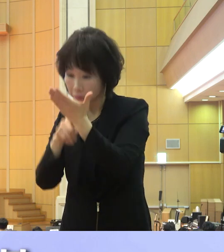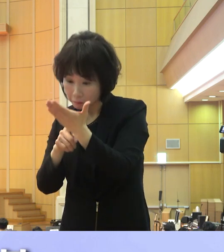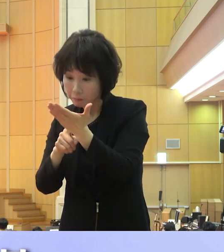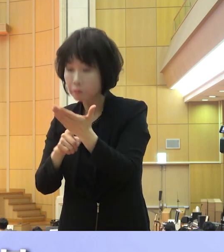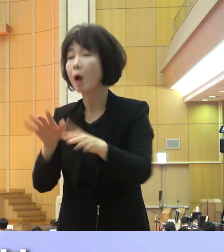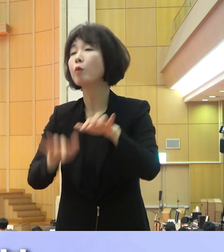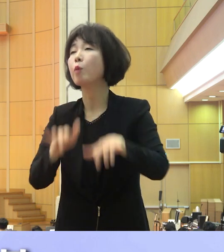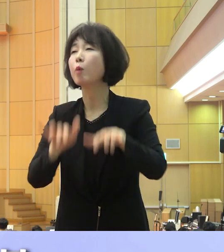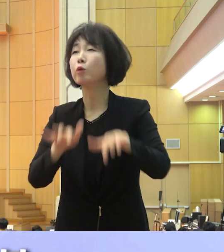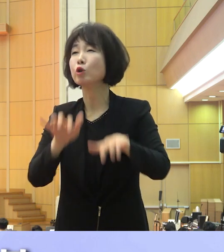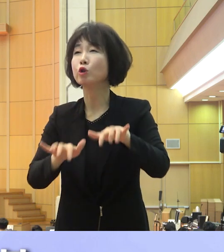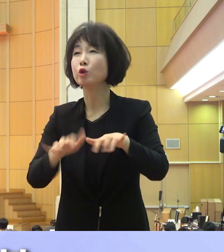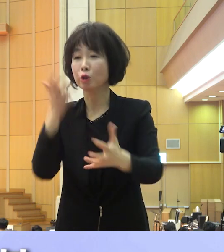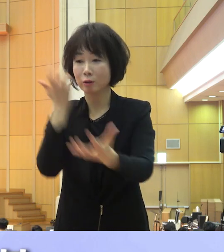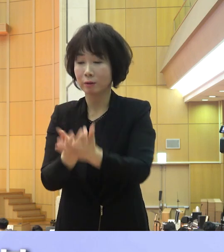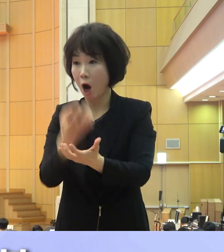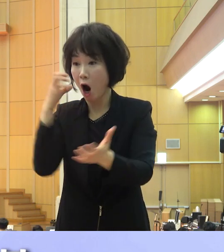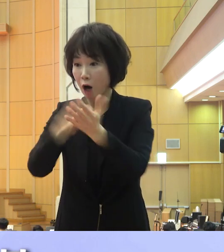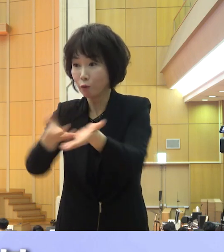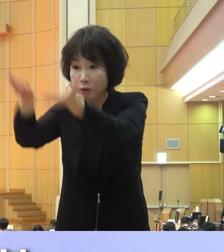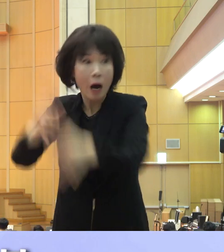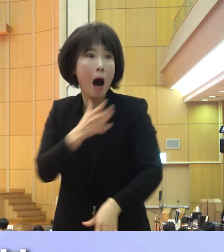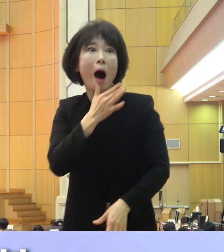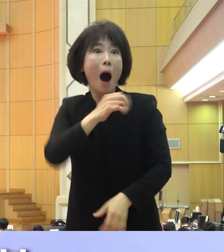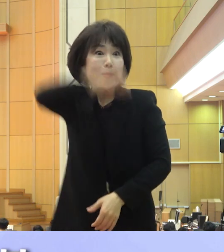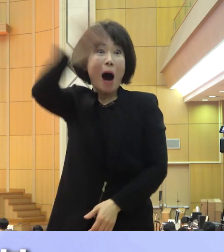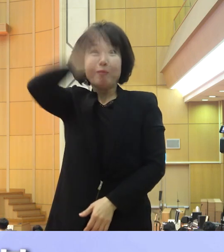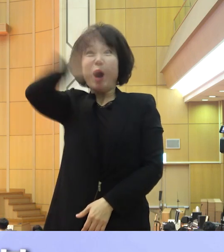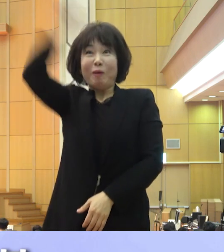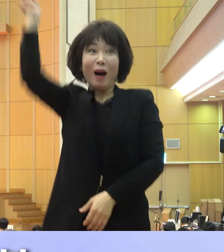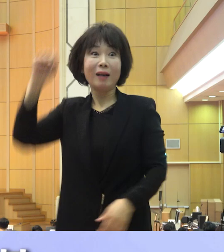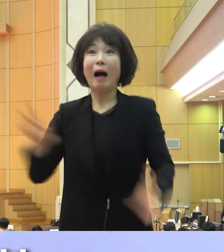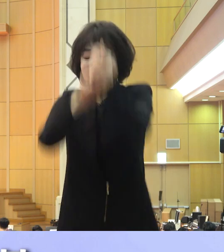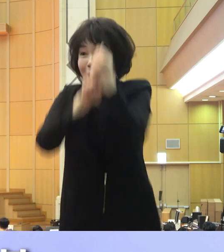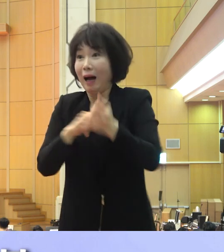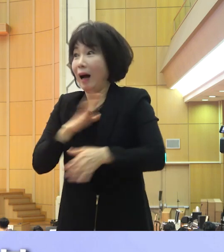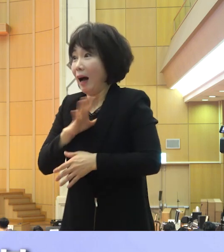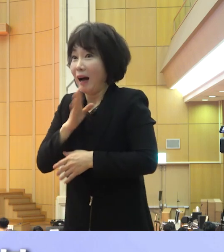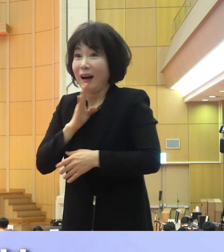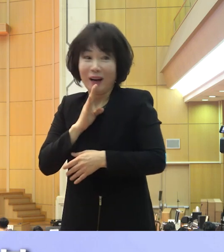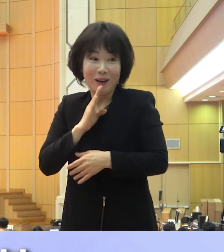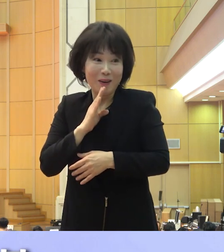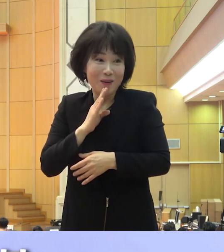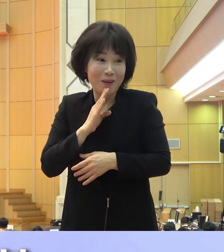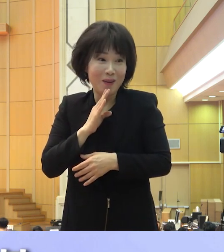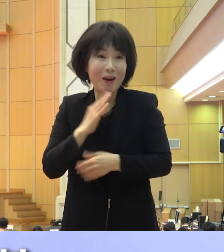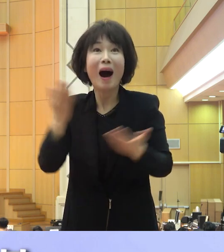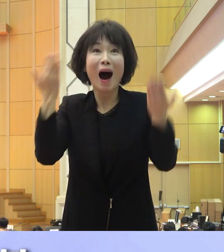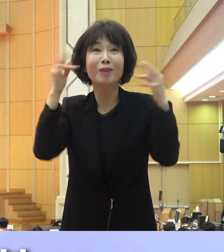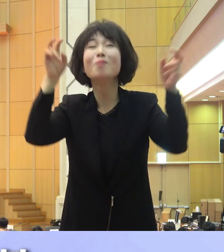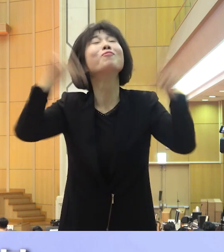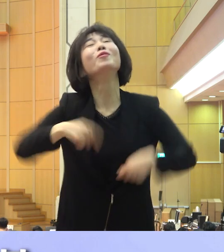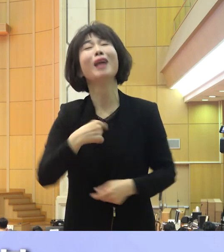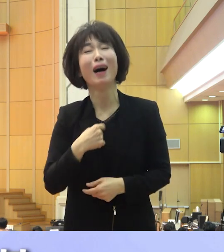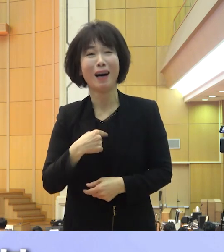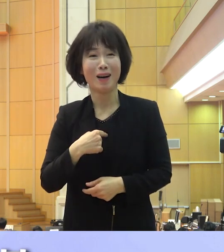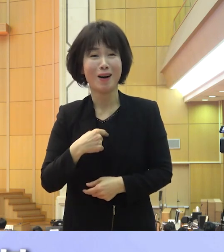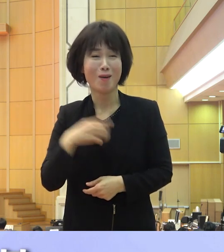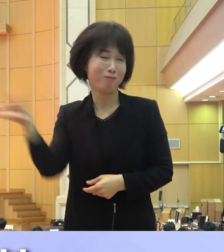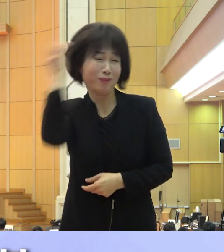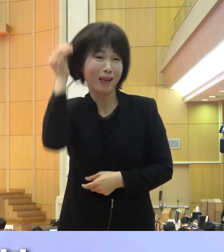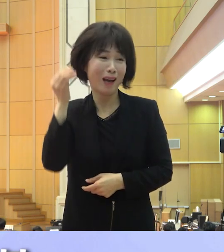가져왔어요. 이게 뭔지 압니까? 지금 초등학교 안 나온 사람이 어디 있습니까?